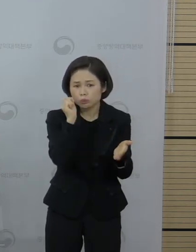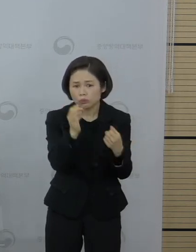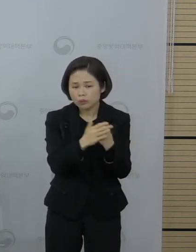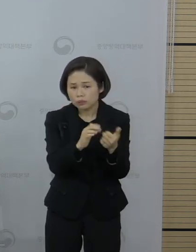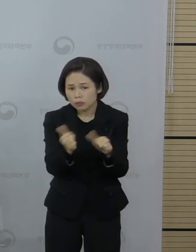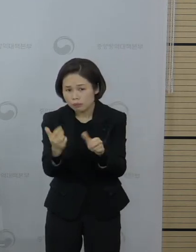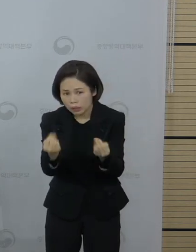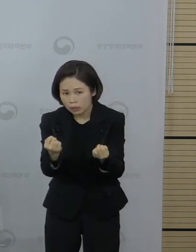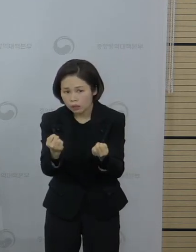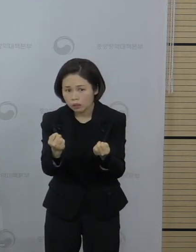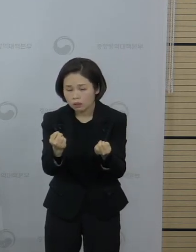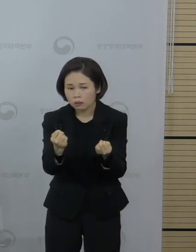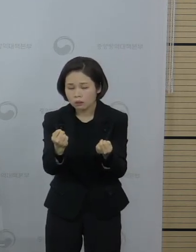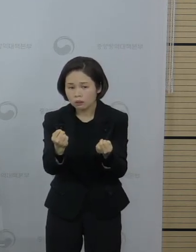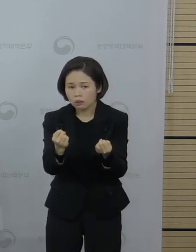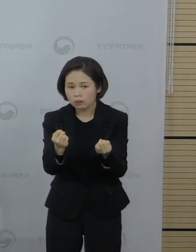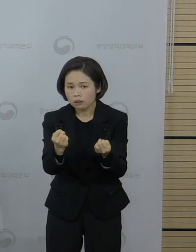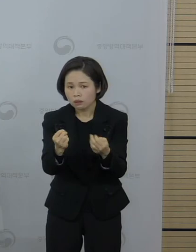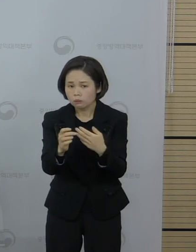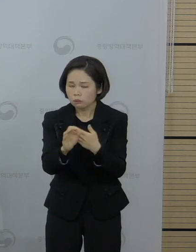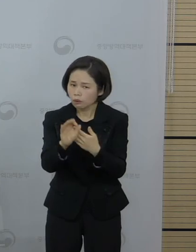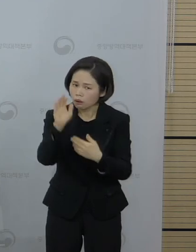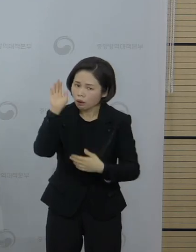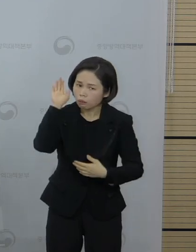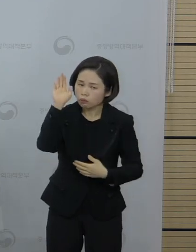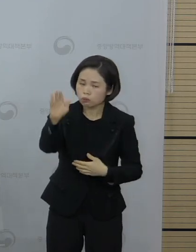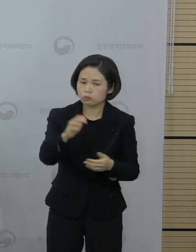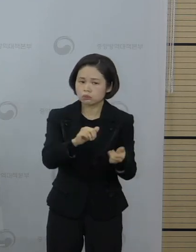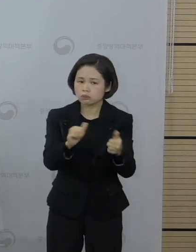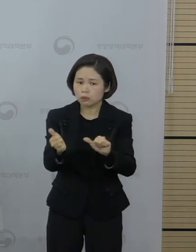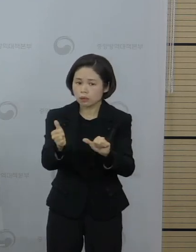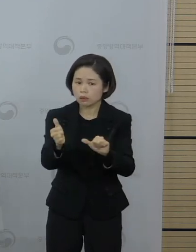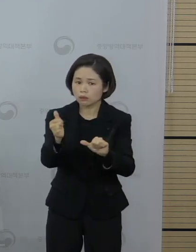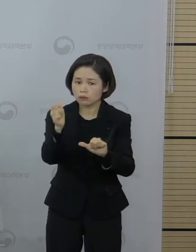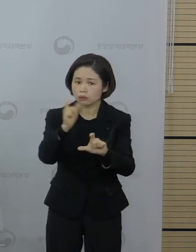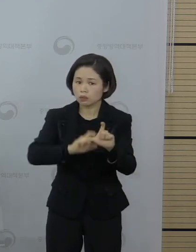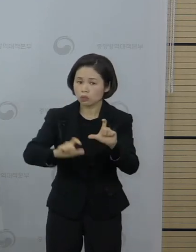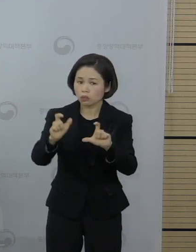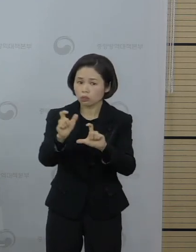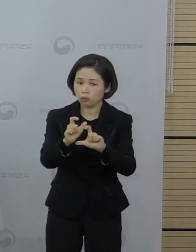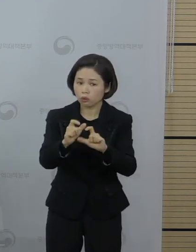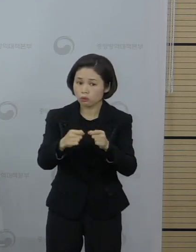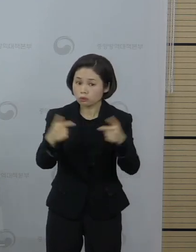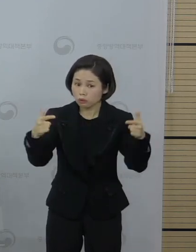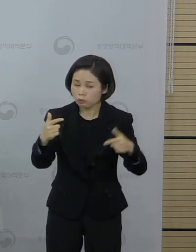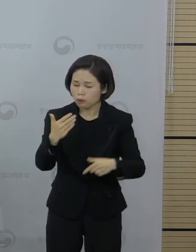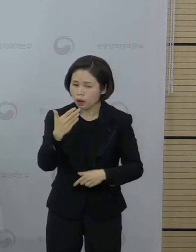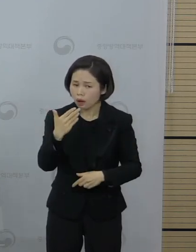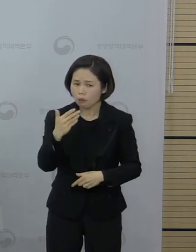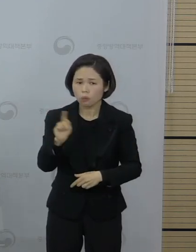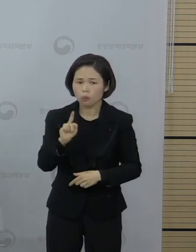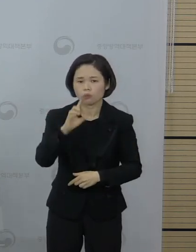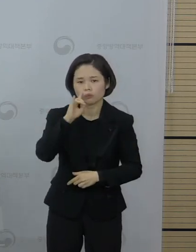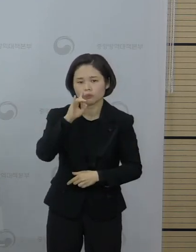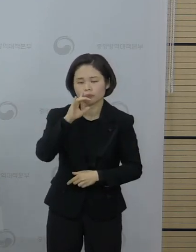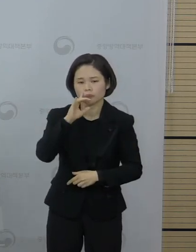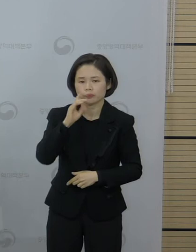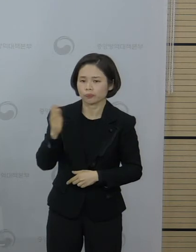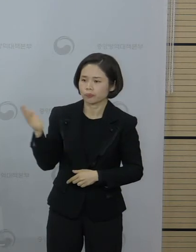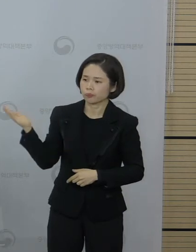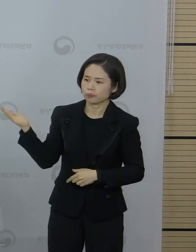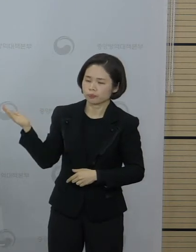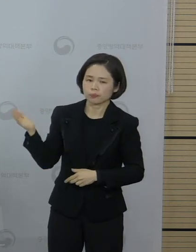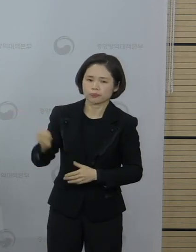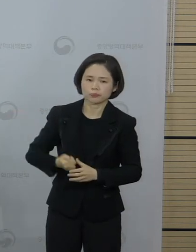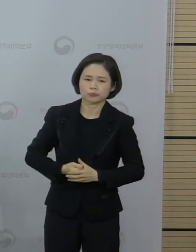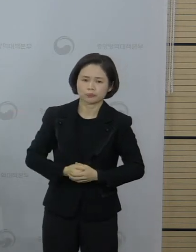앞으로도 사망자가 계속 증가하고 급증할 가능성이 높다고 보는지 견해에 대해서도 질문 주셨습니다.